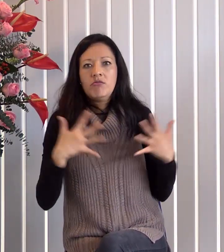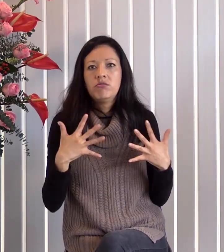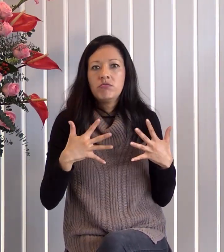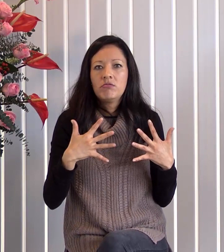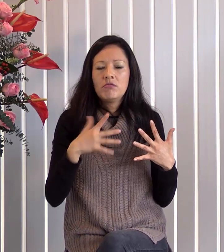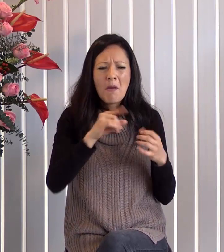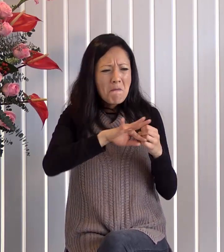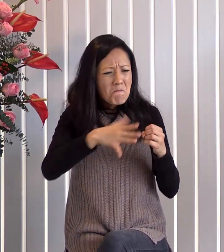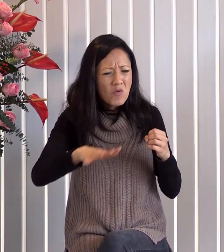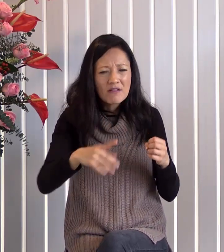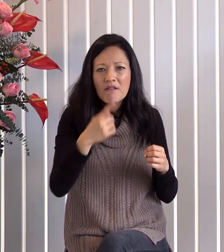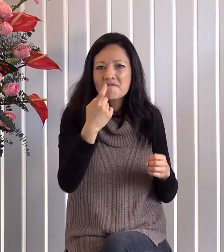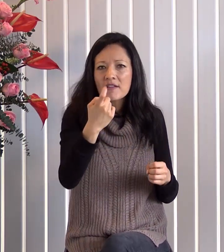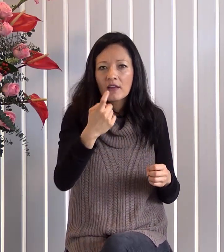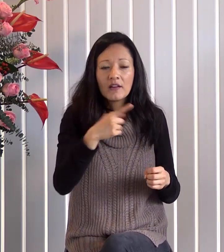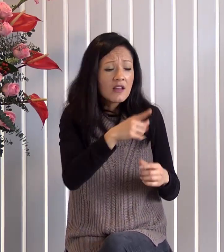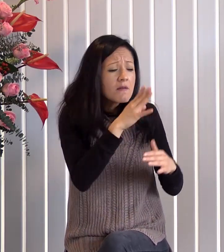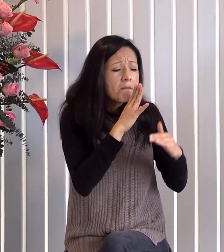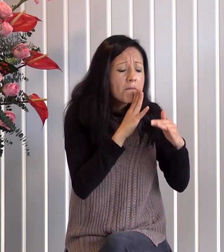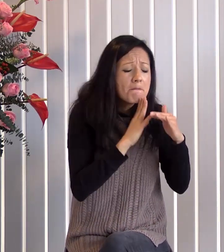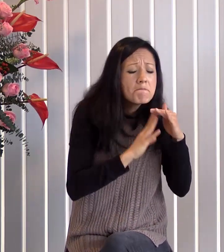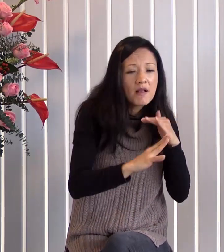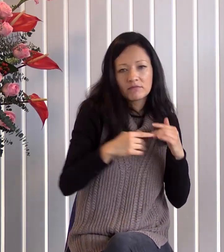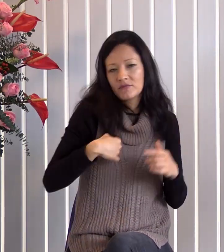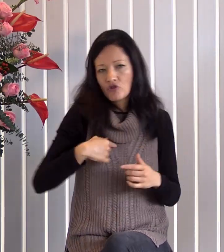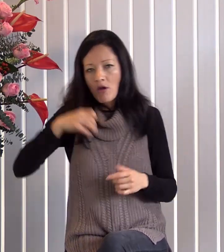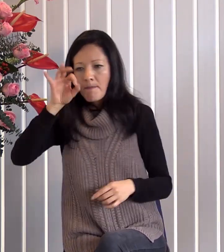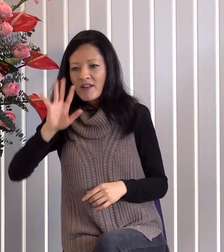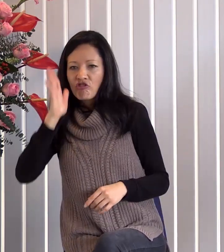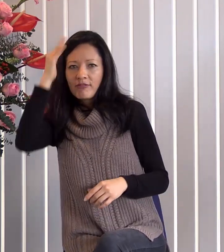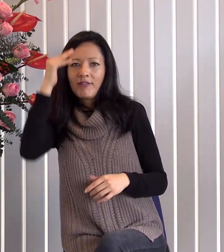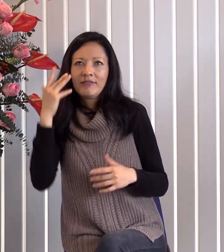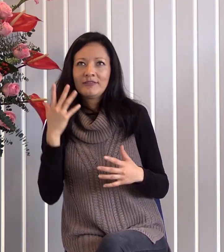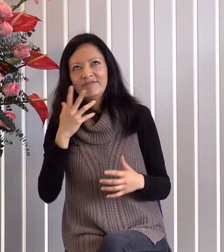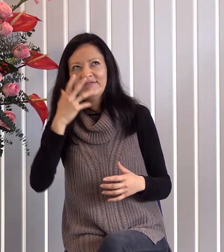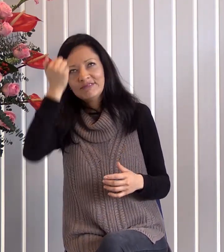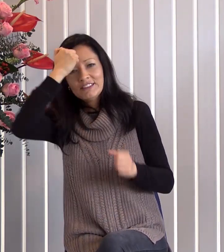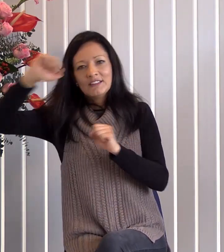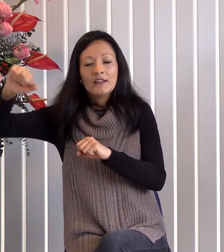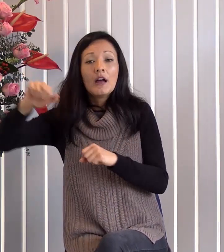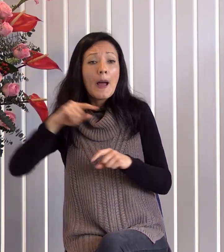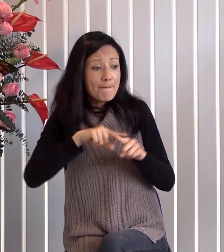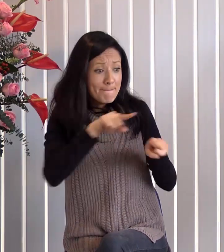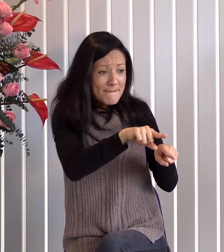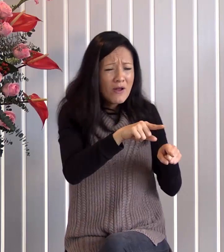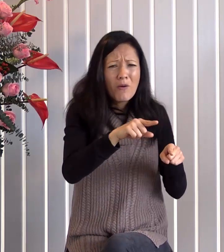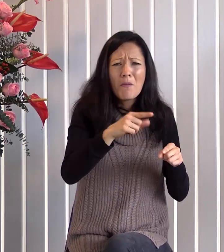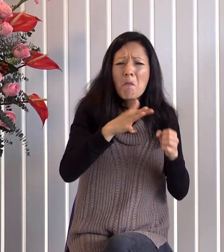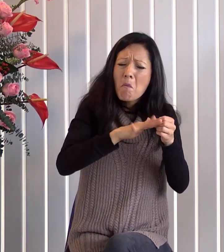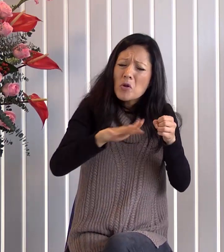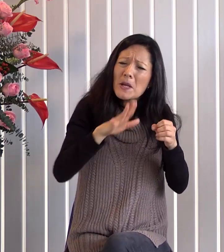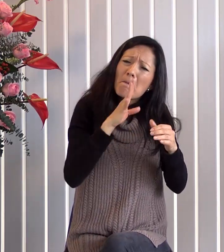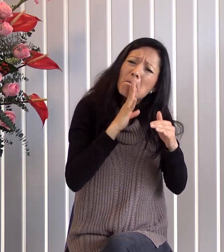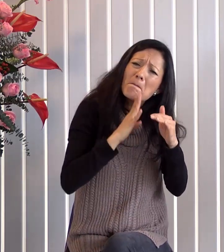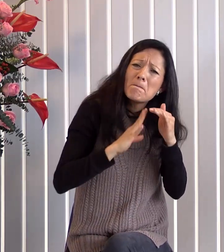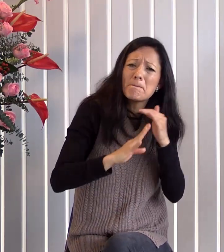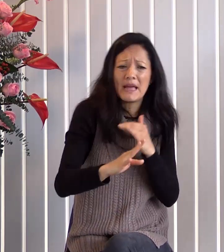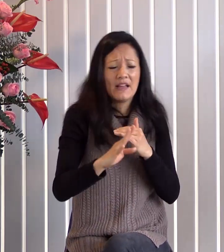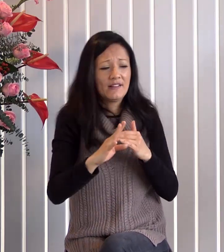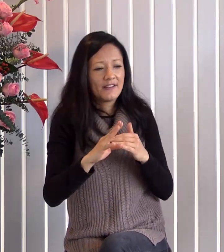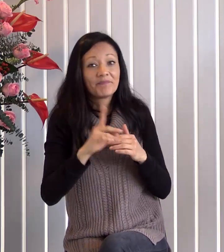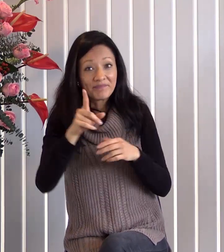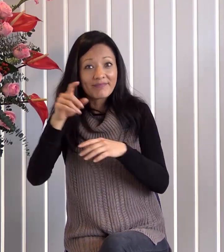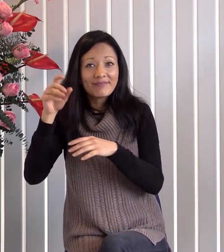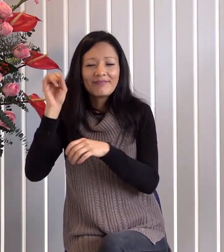Un hombre tan manso, yo ya soy manso, soy más bien menso, pero un hombre tan manso como Moisés, y